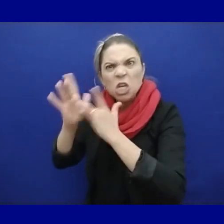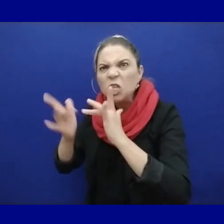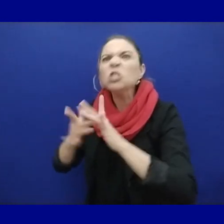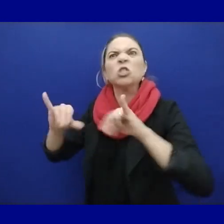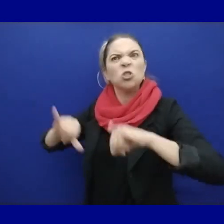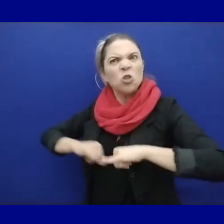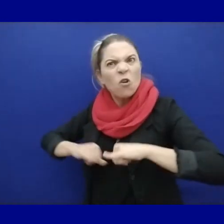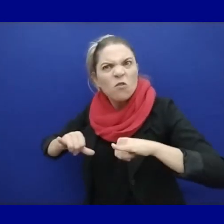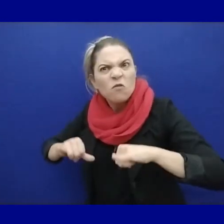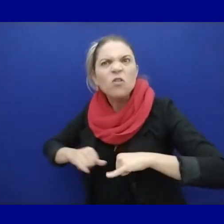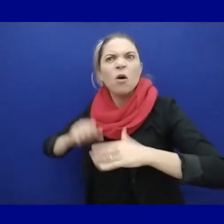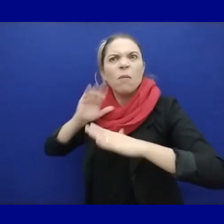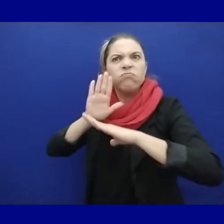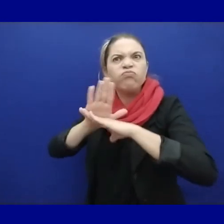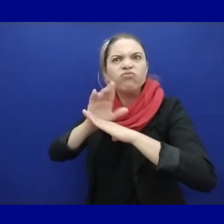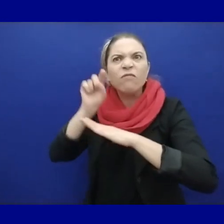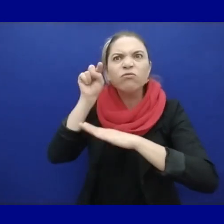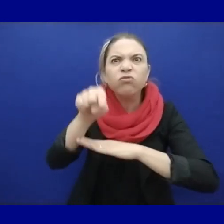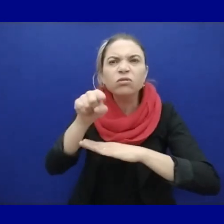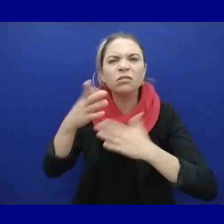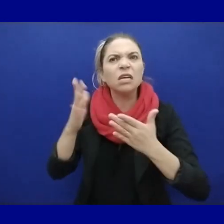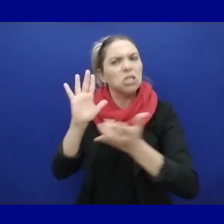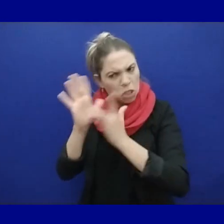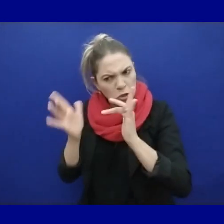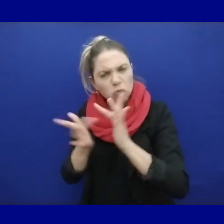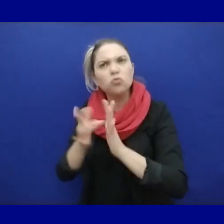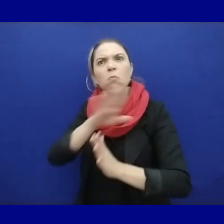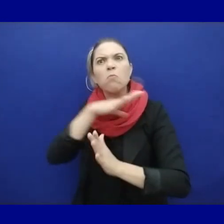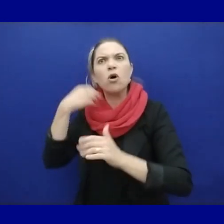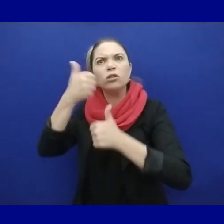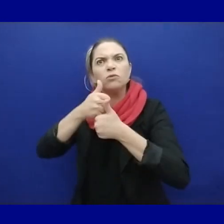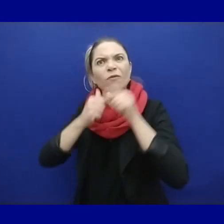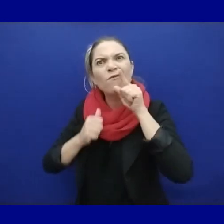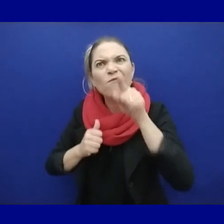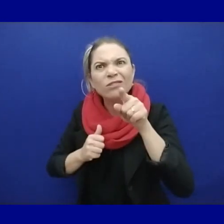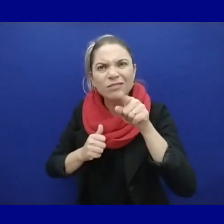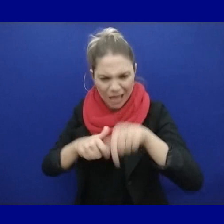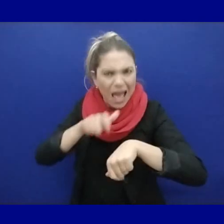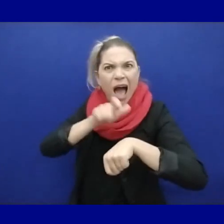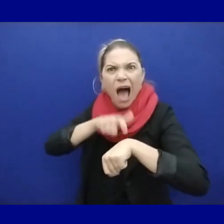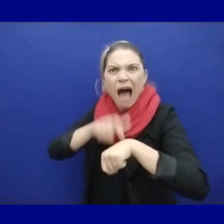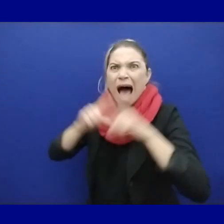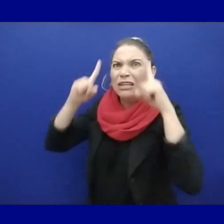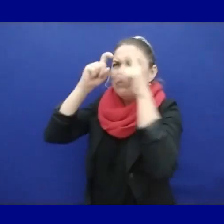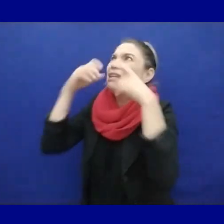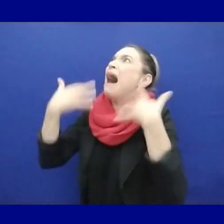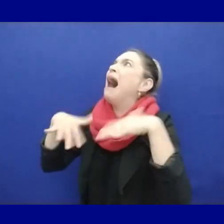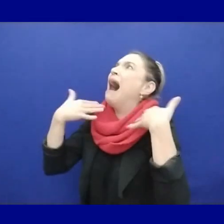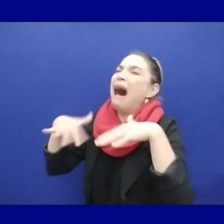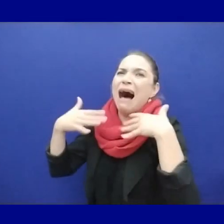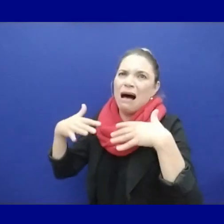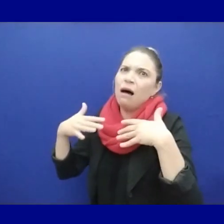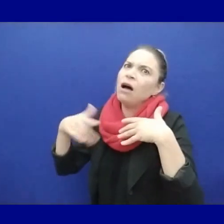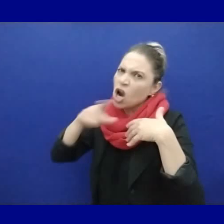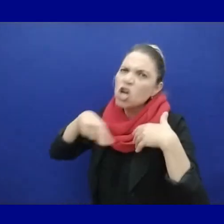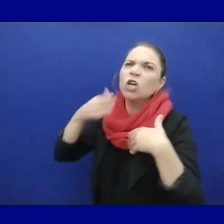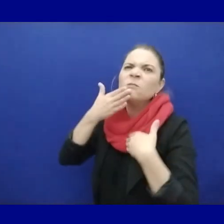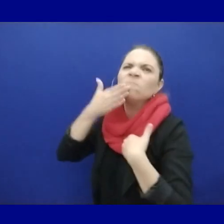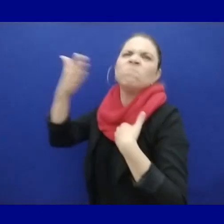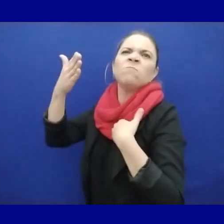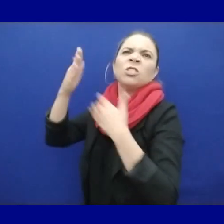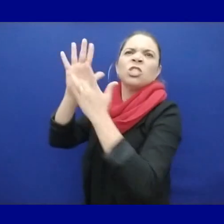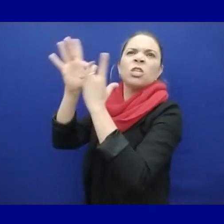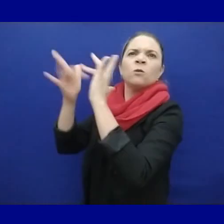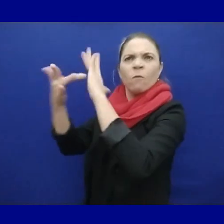sempre misericórdia e acharmos graça para socorro nos momentos mais difíceis. O meu desejo nessa noite